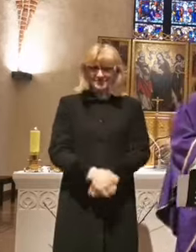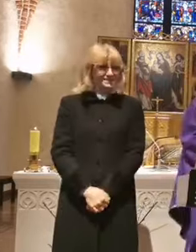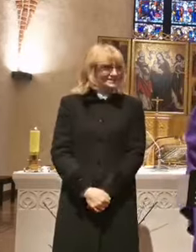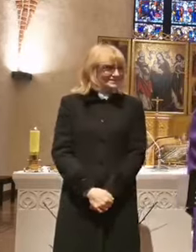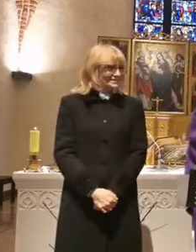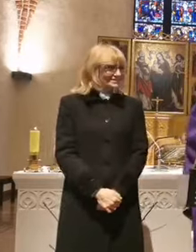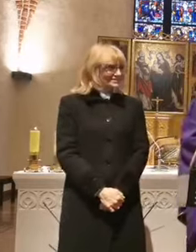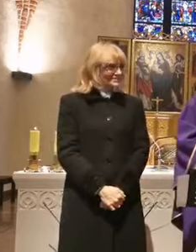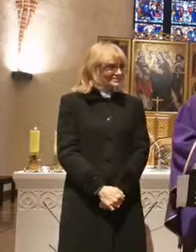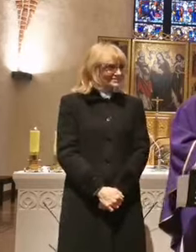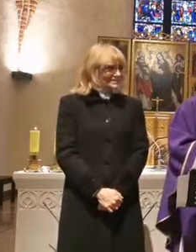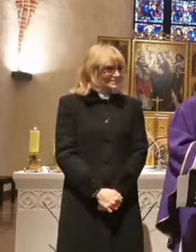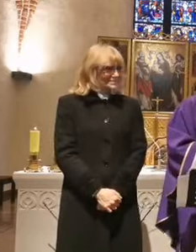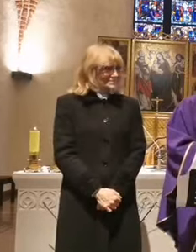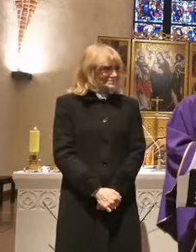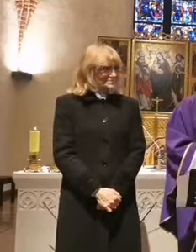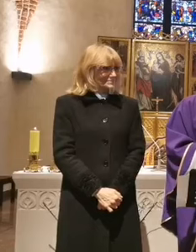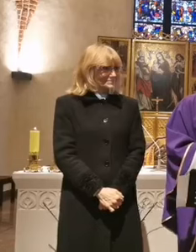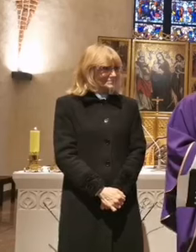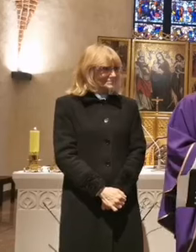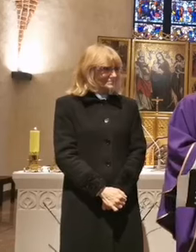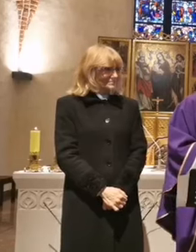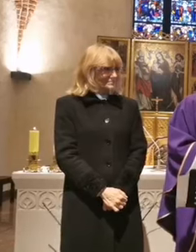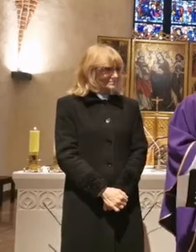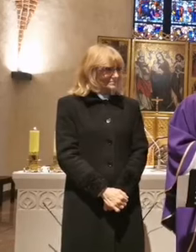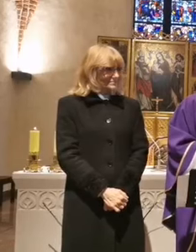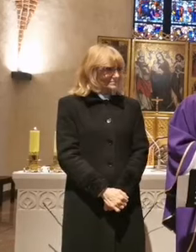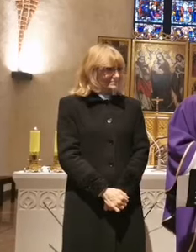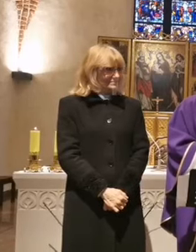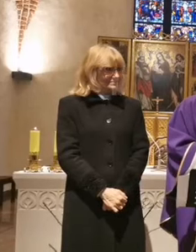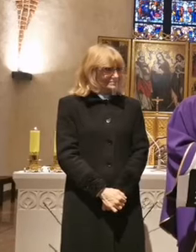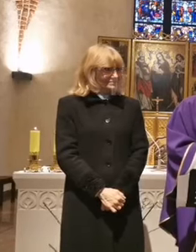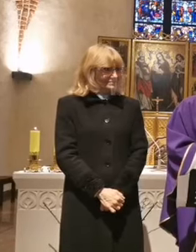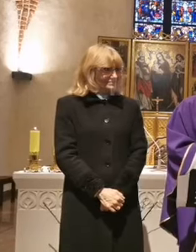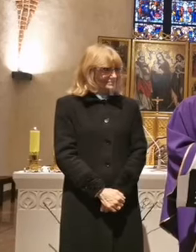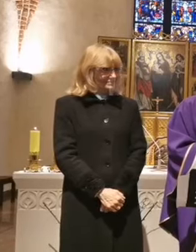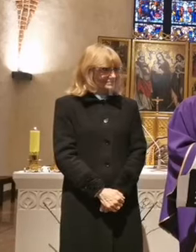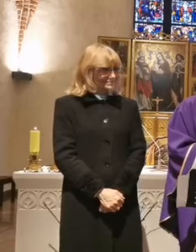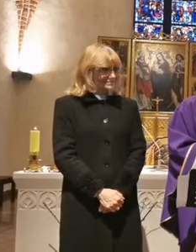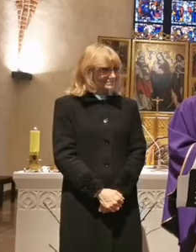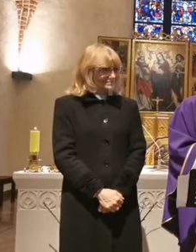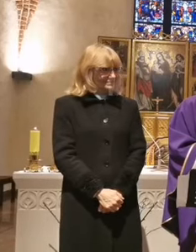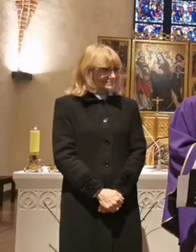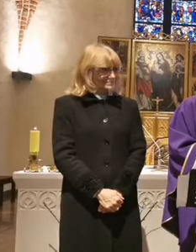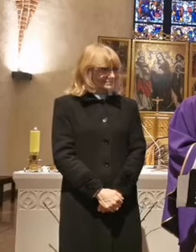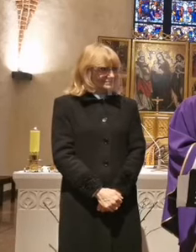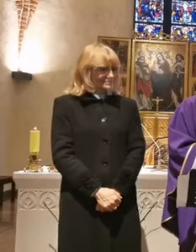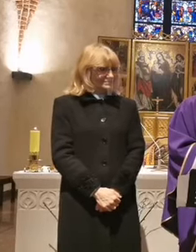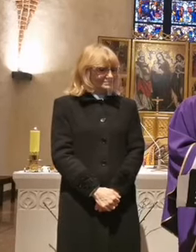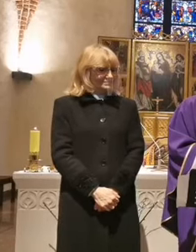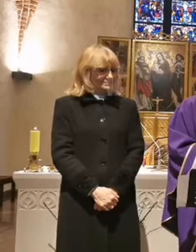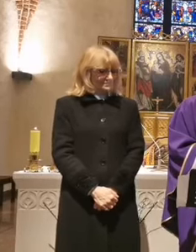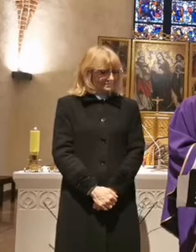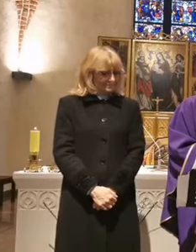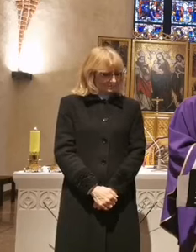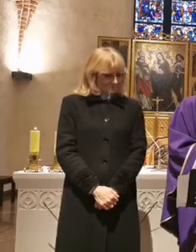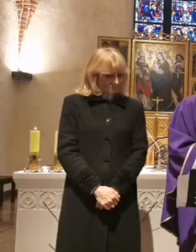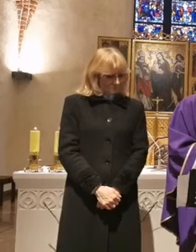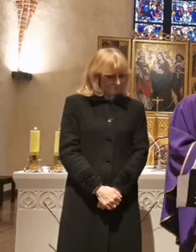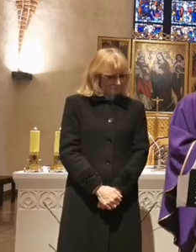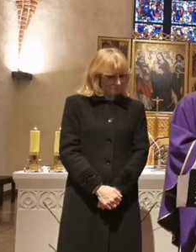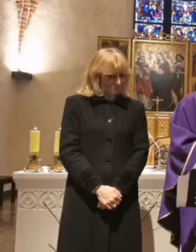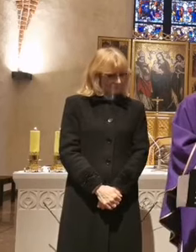In Gerusalemme Gesù ha visto l'abuso della religione e dà un significato profondo di